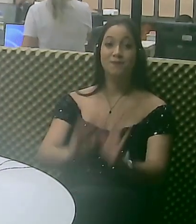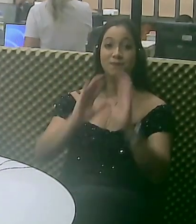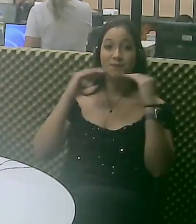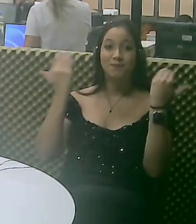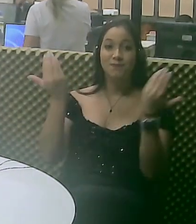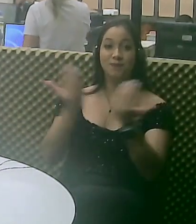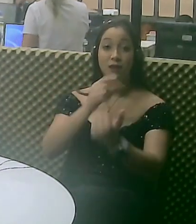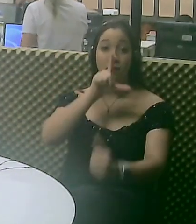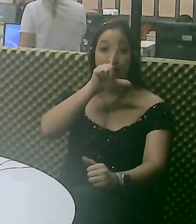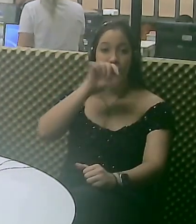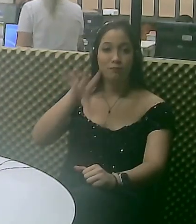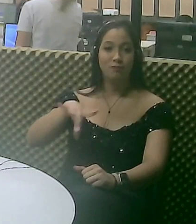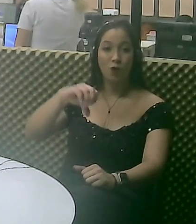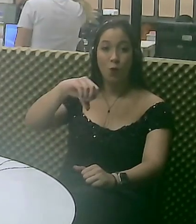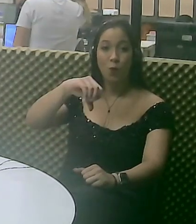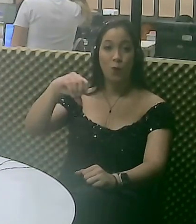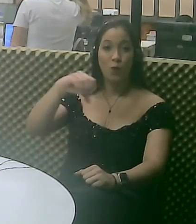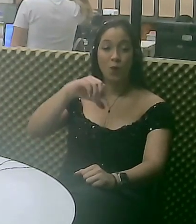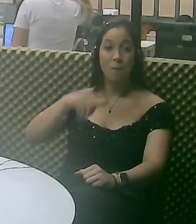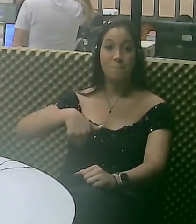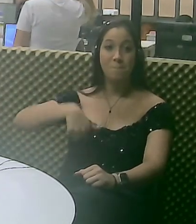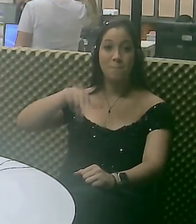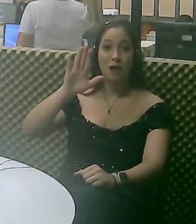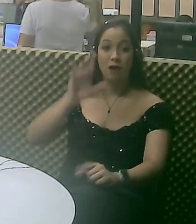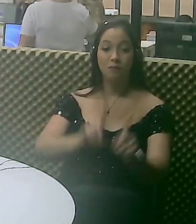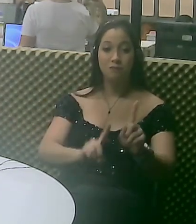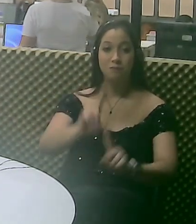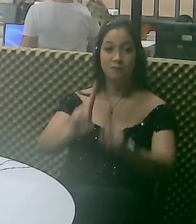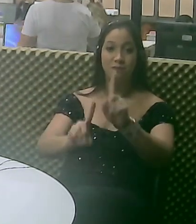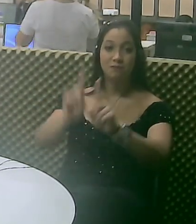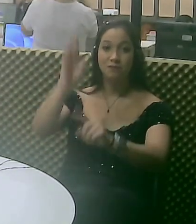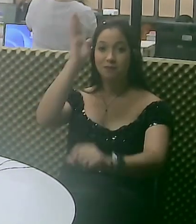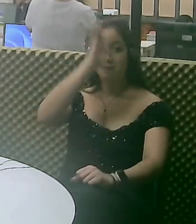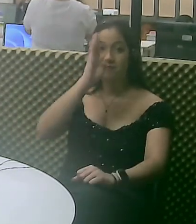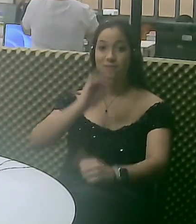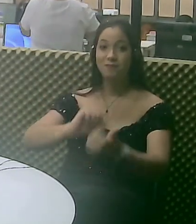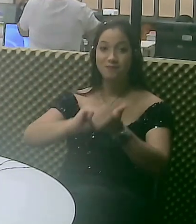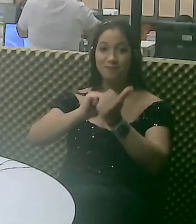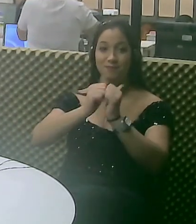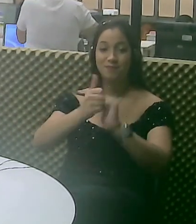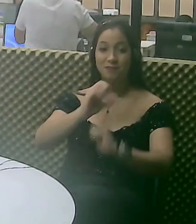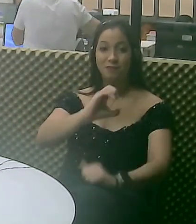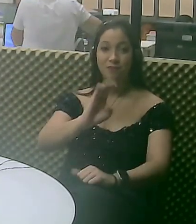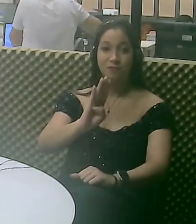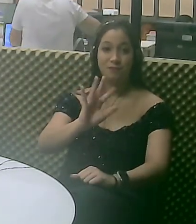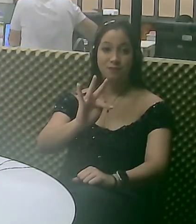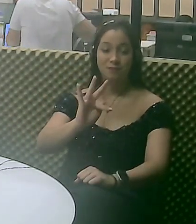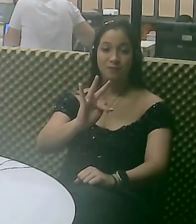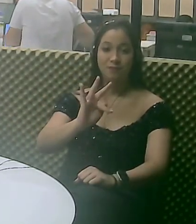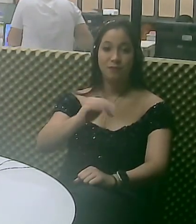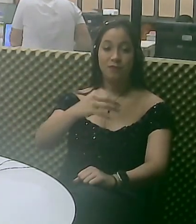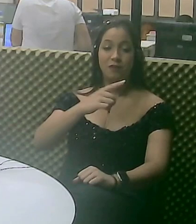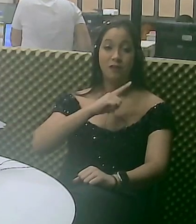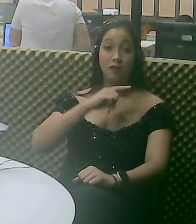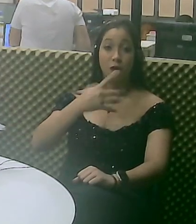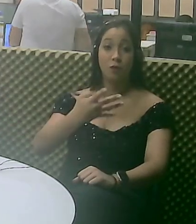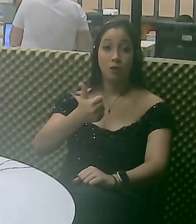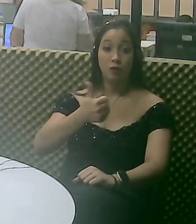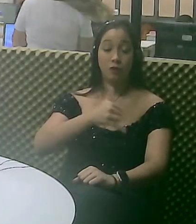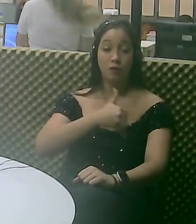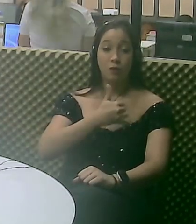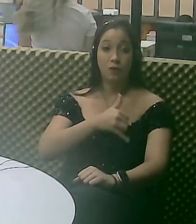Parque do Sabiá foi eleito o 9º maior no ranking da Confederação Brasileira de Futebol, a CBF. Com 41 anos e